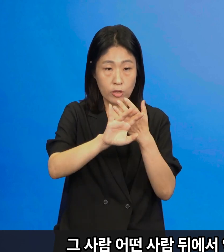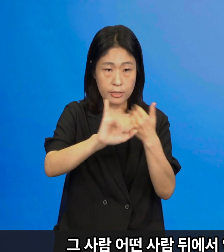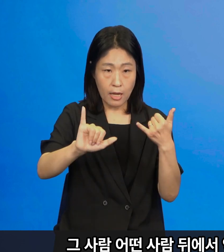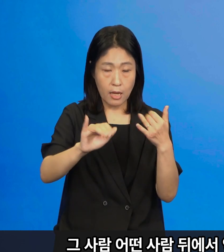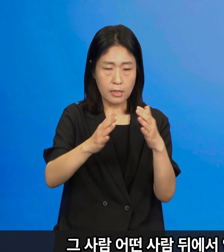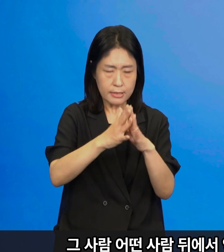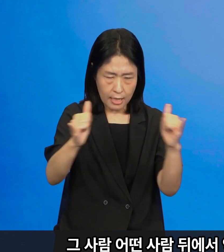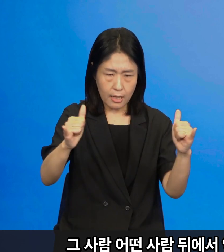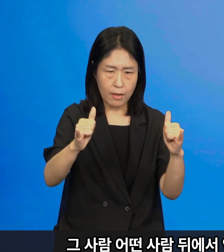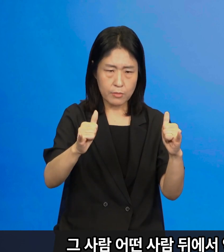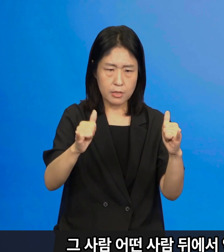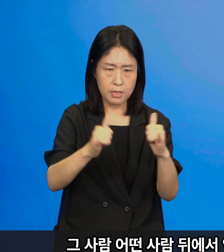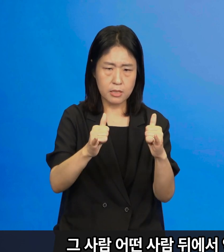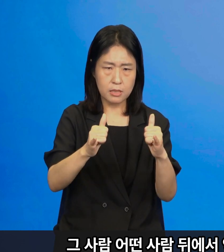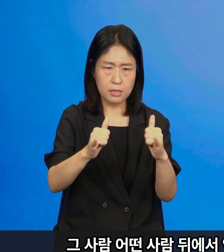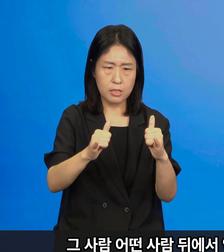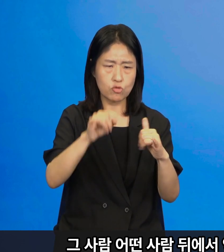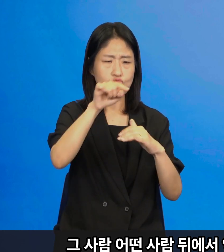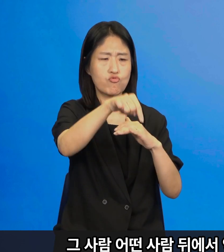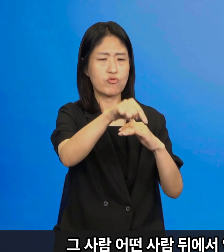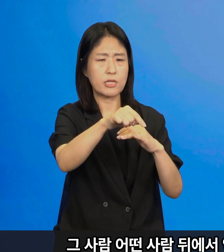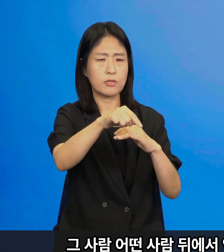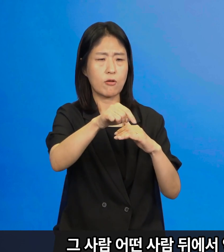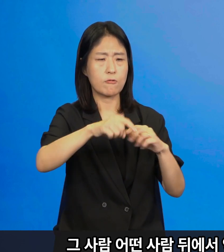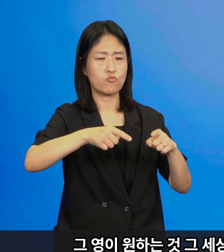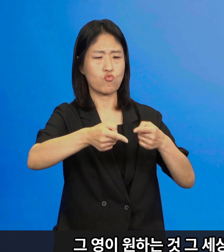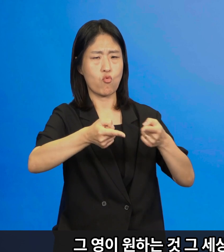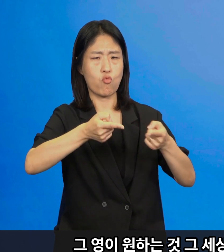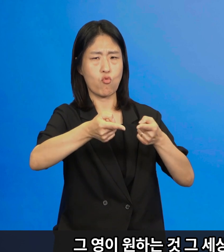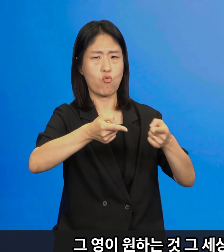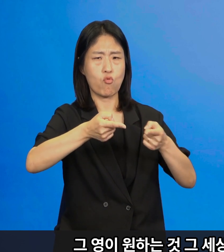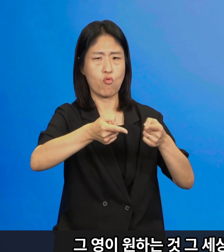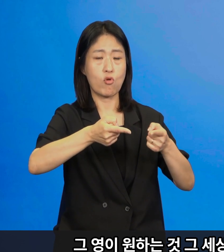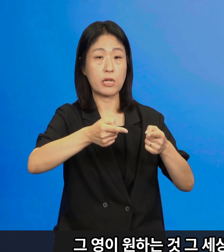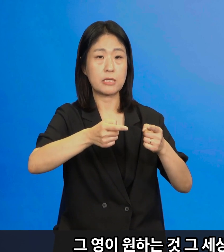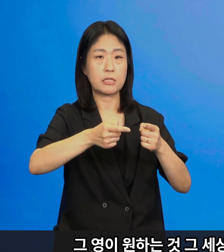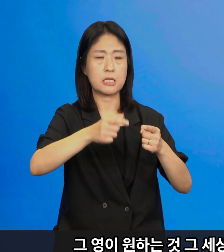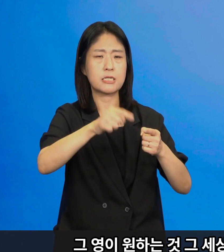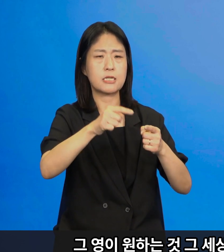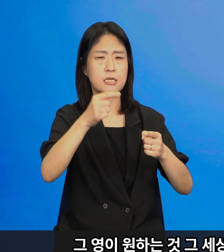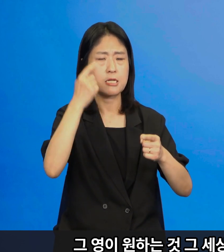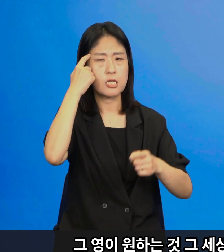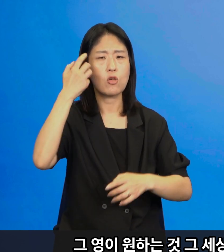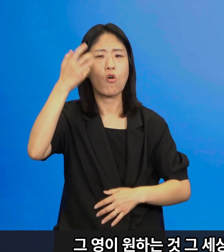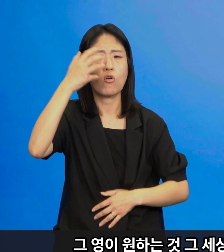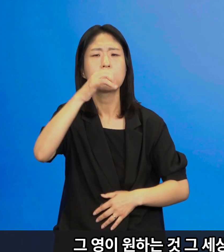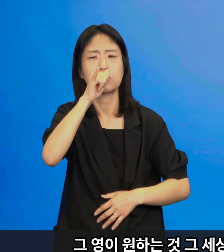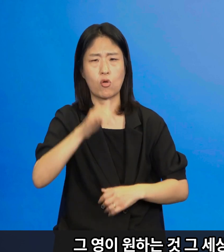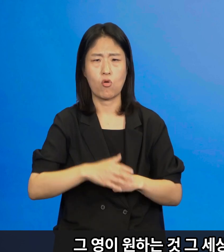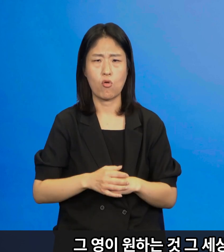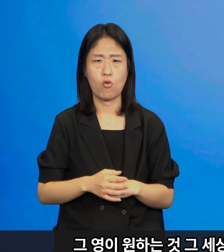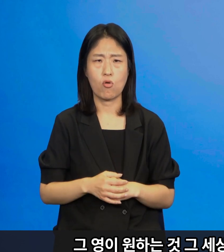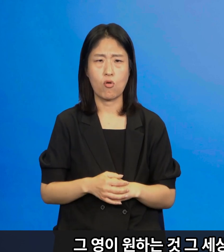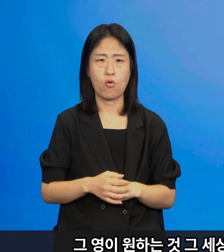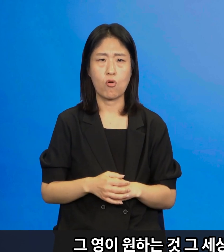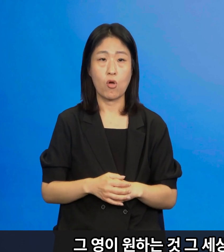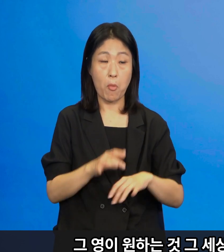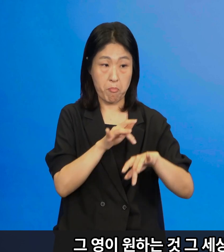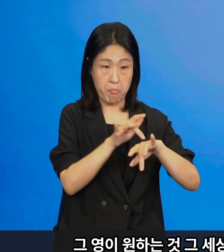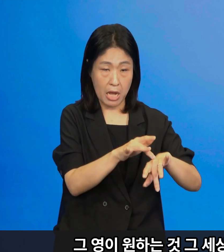역사하는 영이 있다는 것입니다. 그 영이 원하는 것, 그 세상